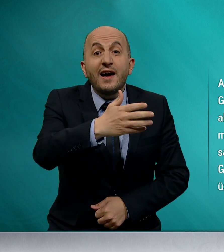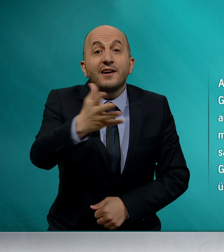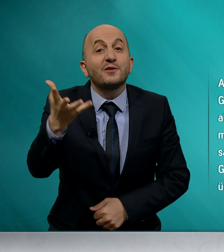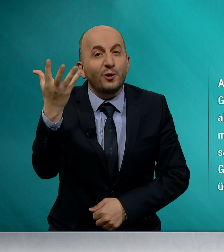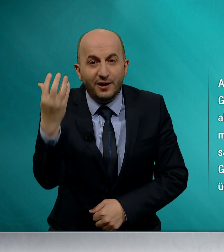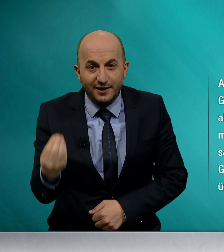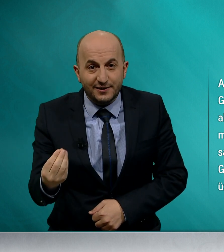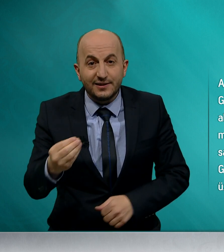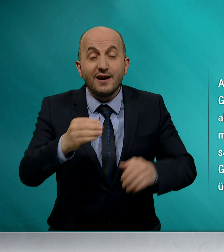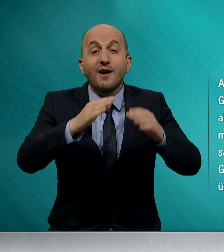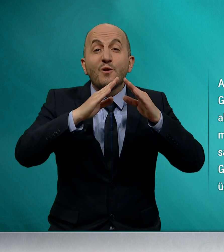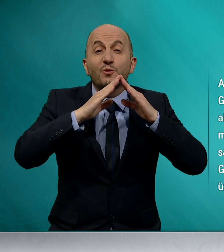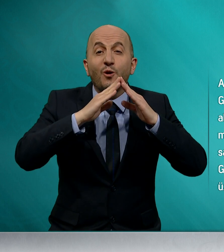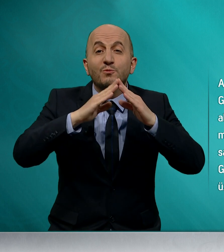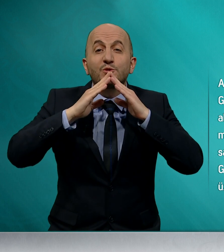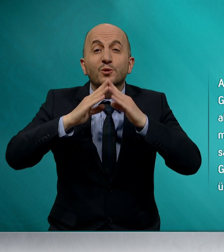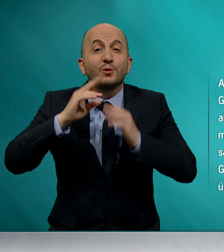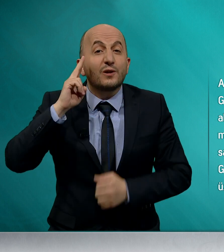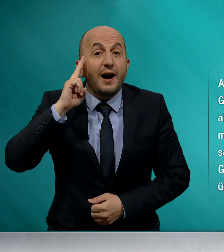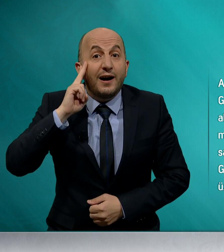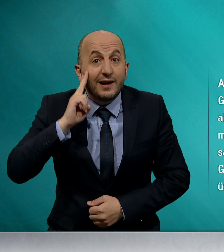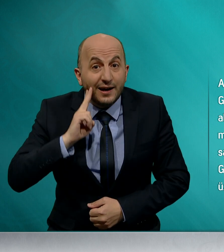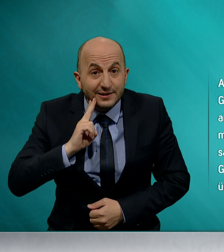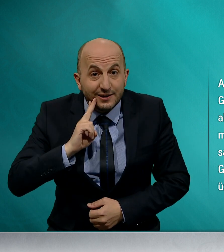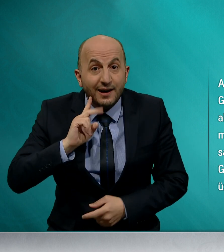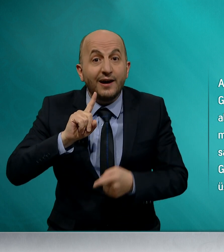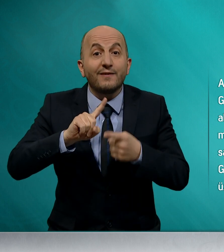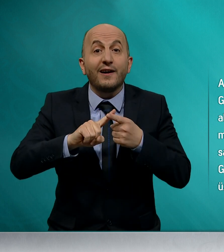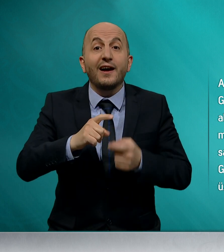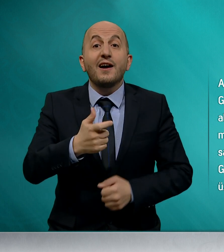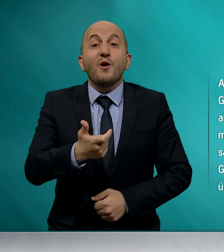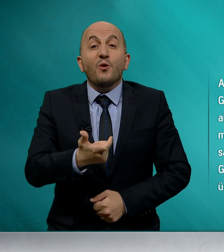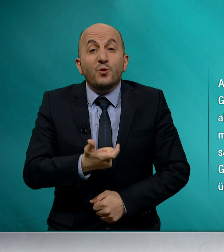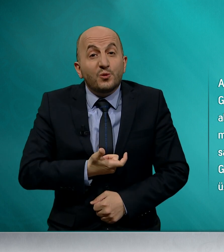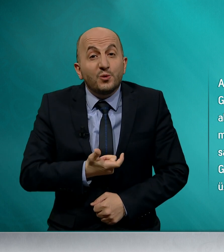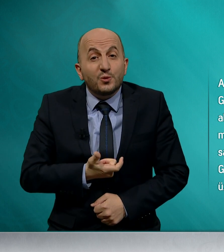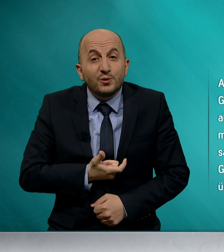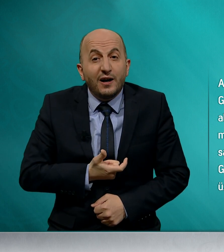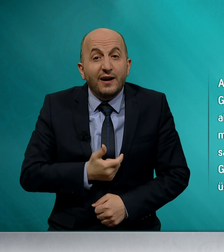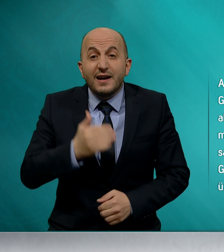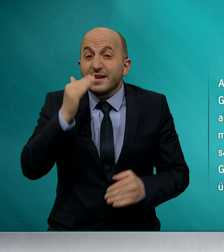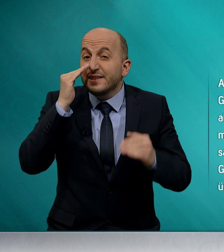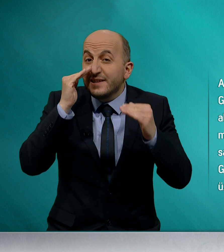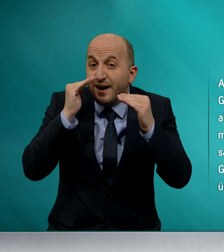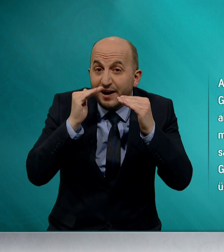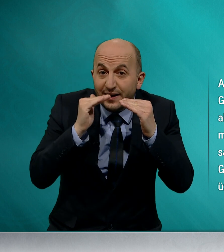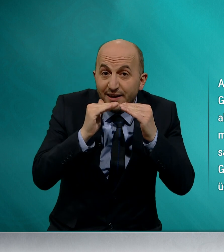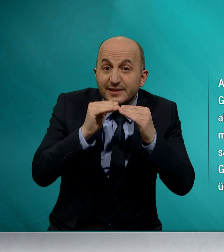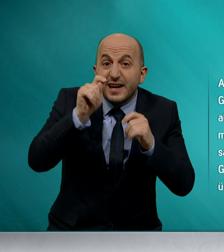müminler olarak komşuluk ahlakına ve hukukuna riayet